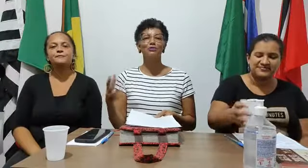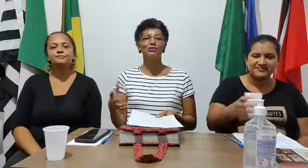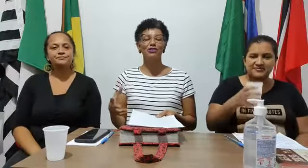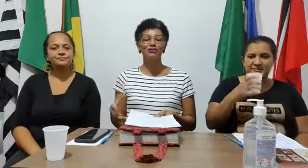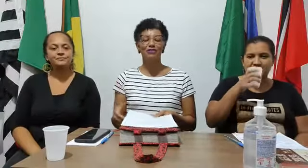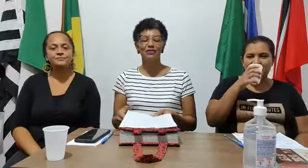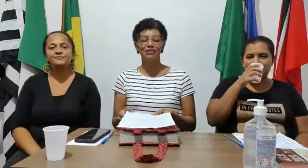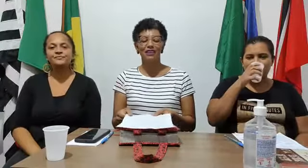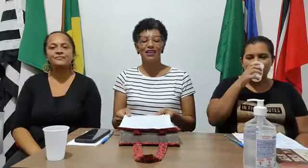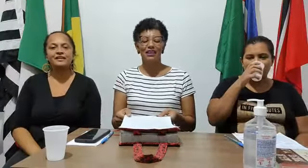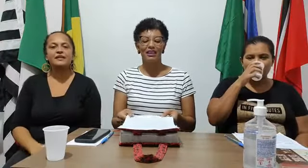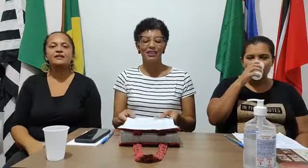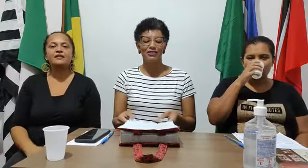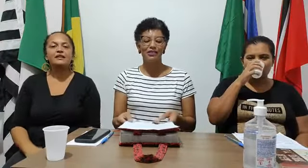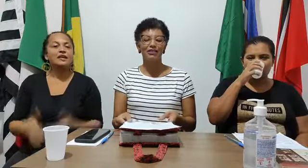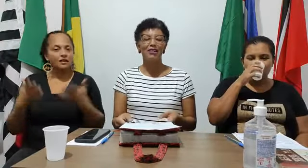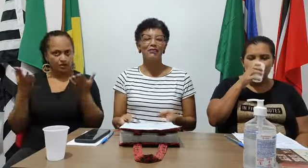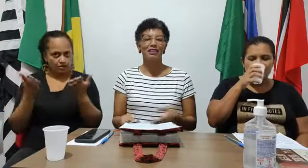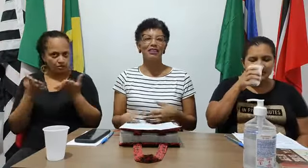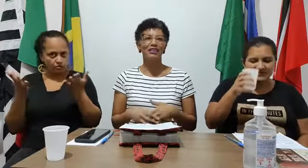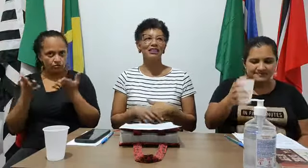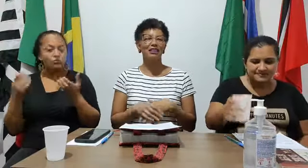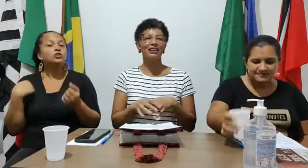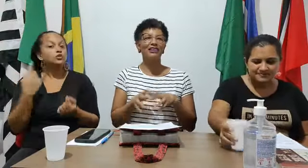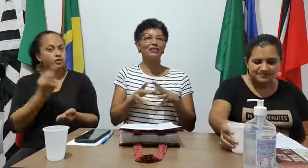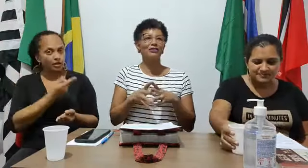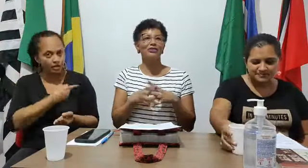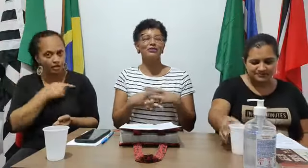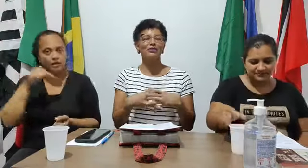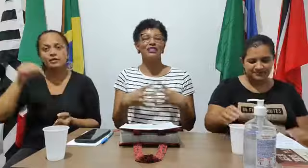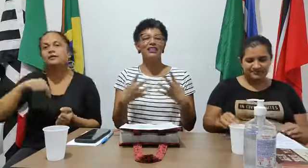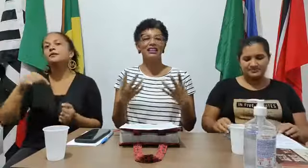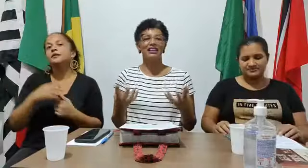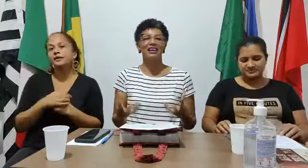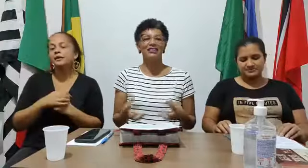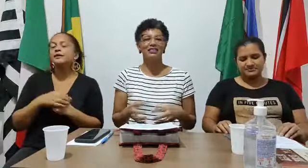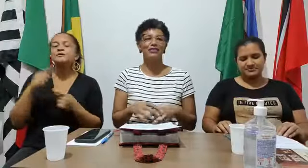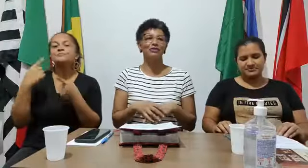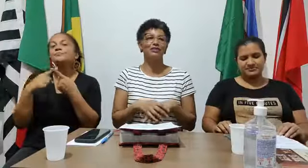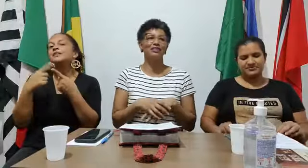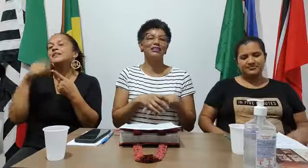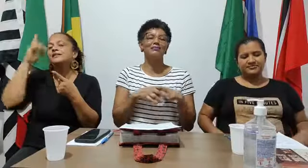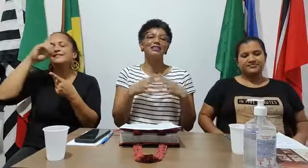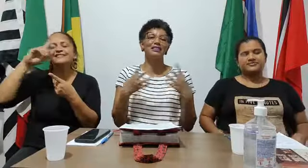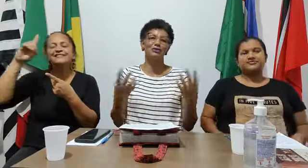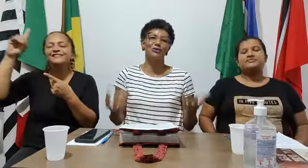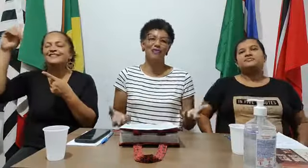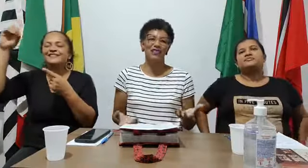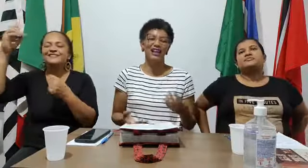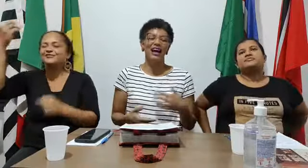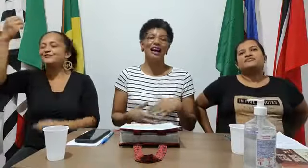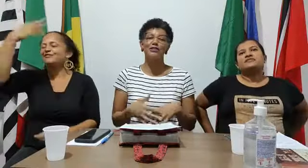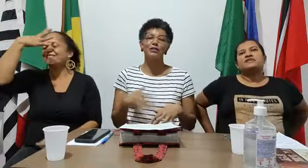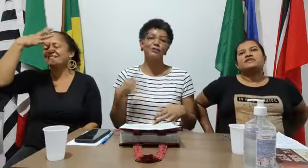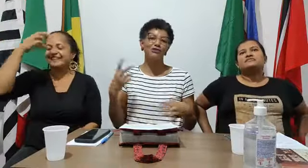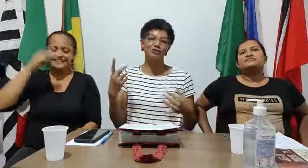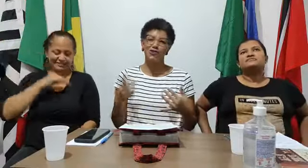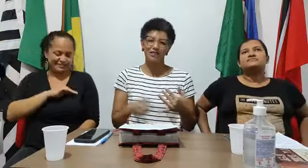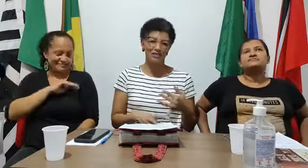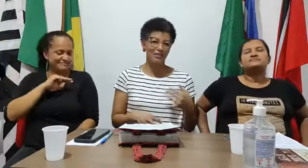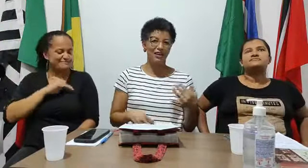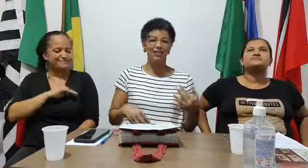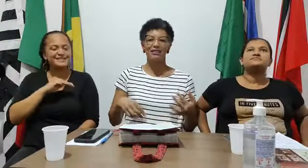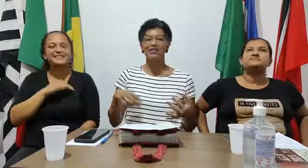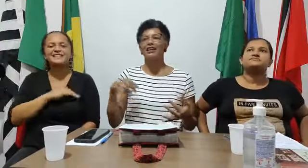um dos motivos de estarmos aqui é que Deus, na sua infinita graça, na sua infinita misericórdia, a despeito